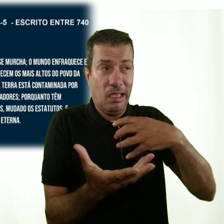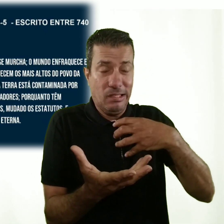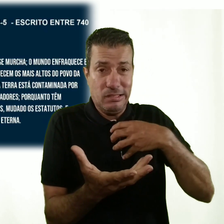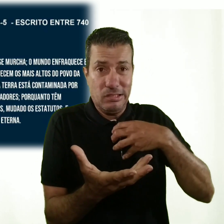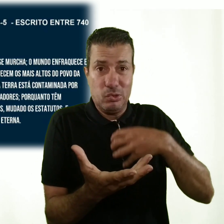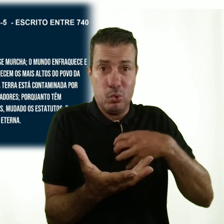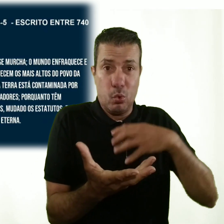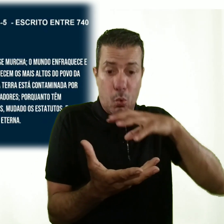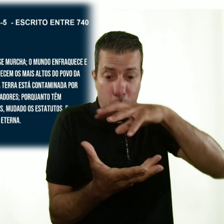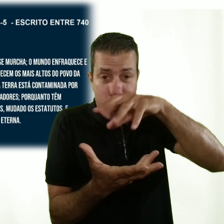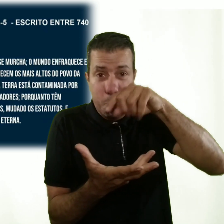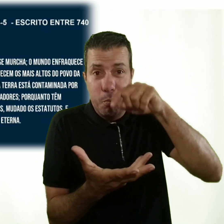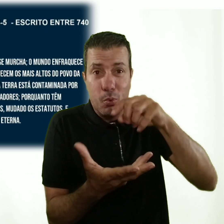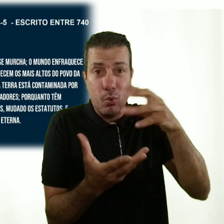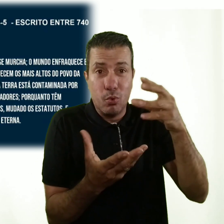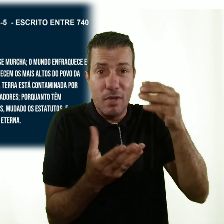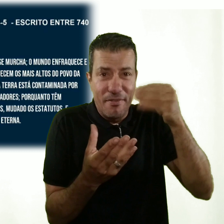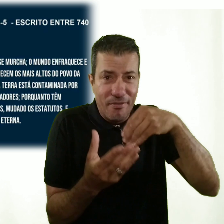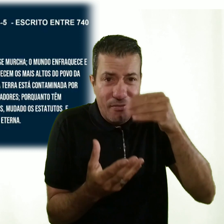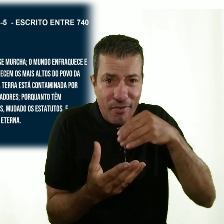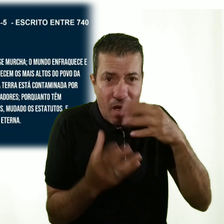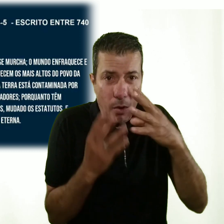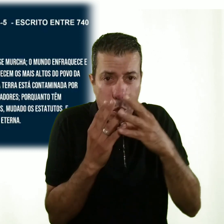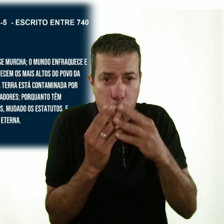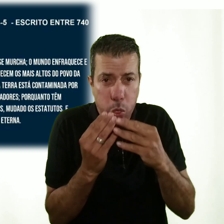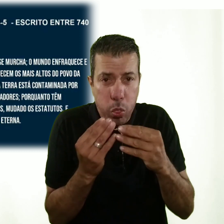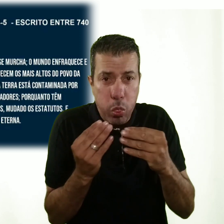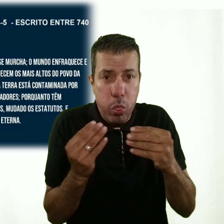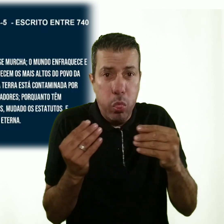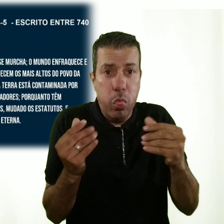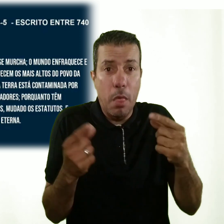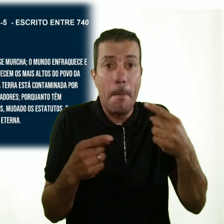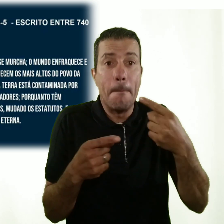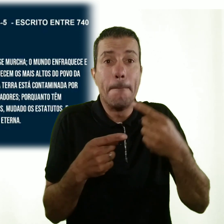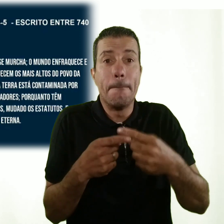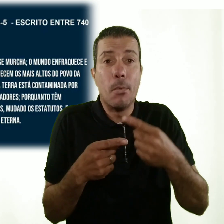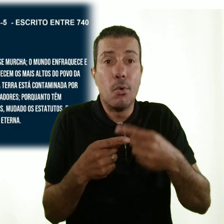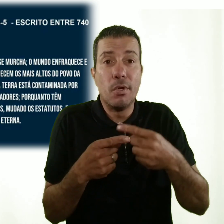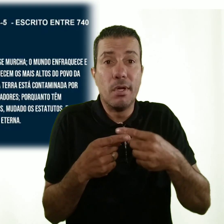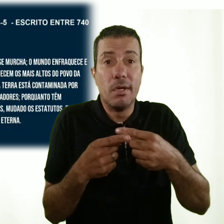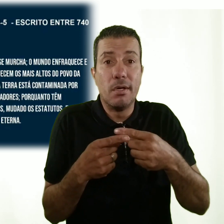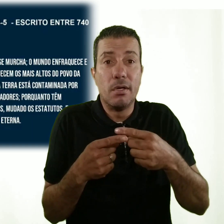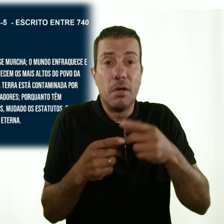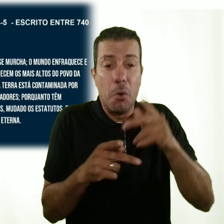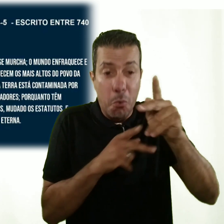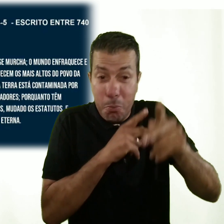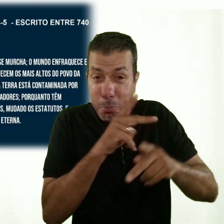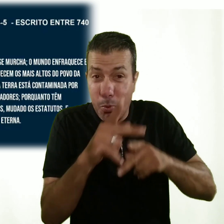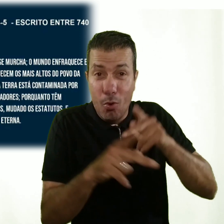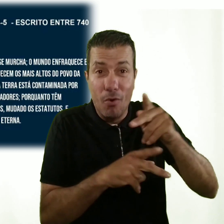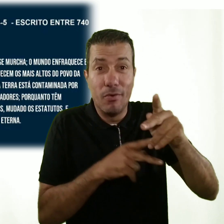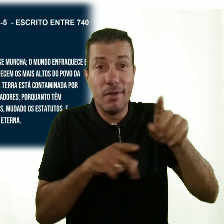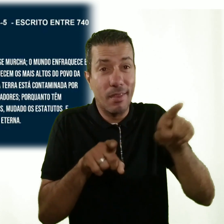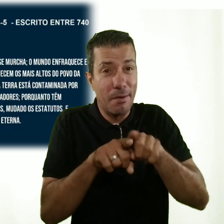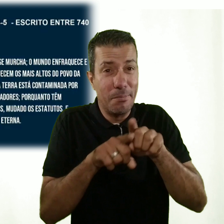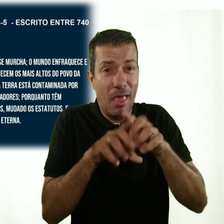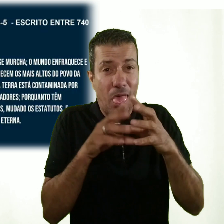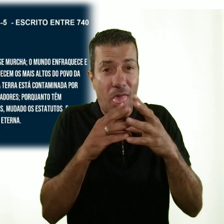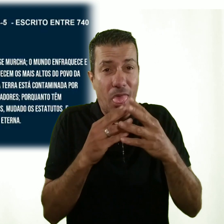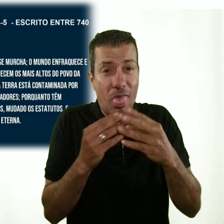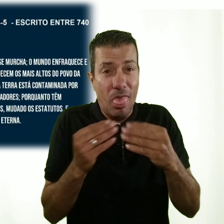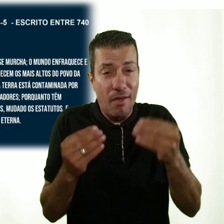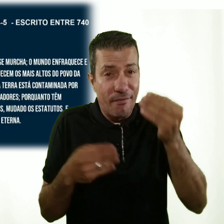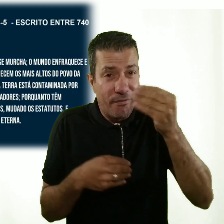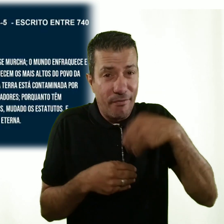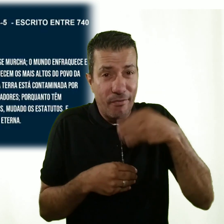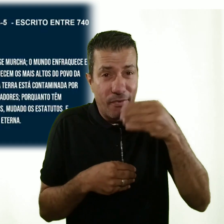mundo enfraquece e se murcha, enfraquecem os mais altos do povo da terra. Na verdade, a terra está contaminada